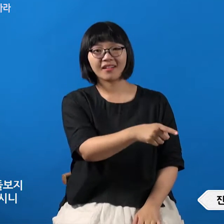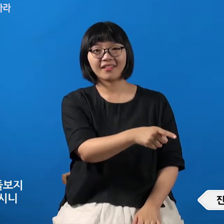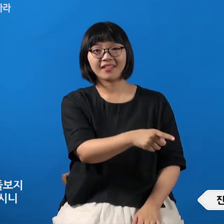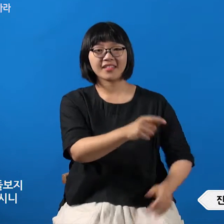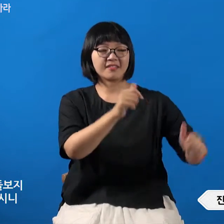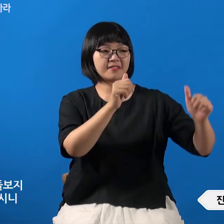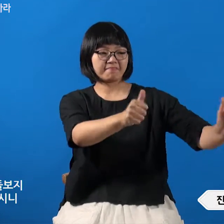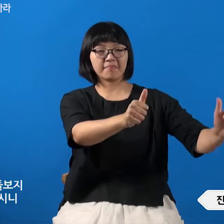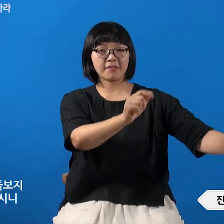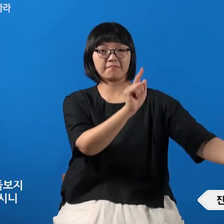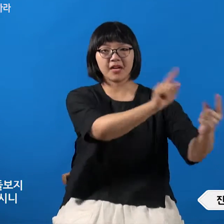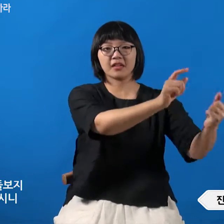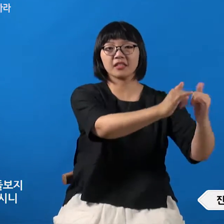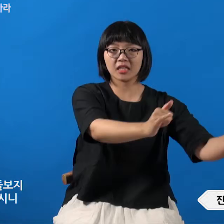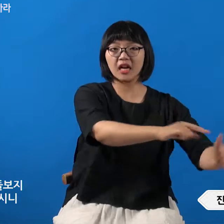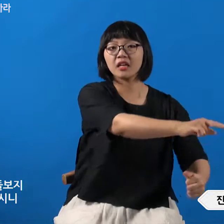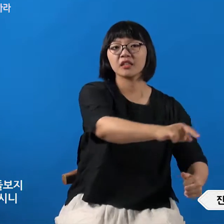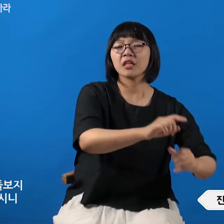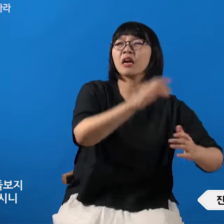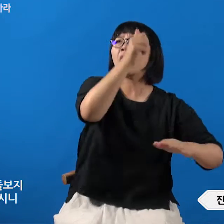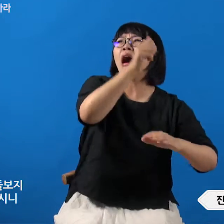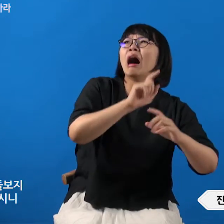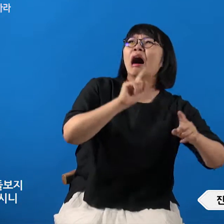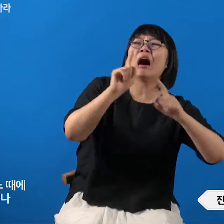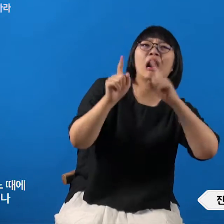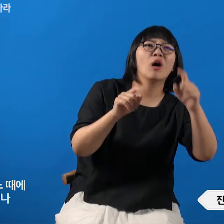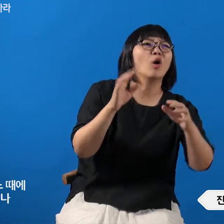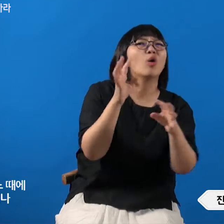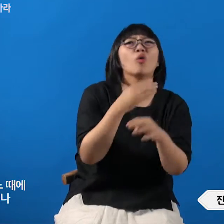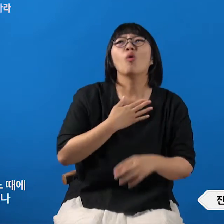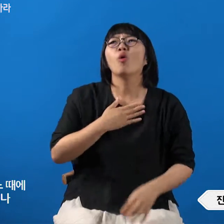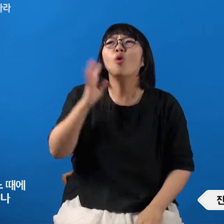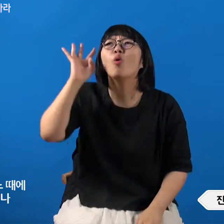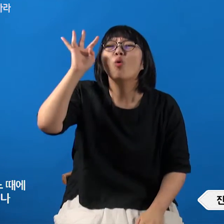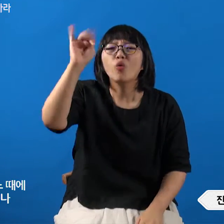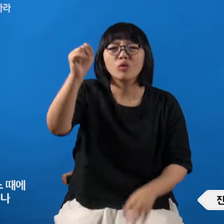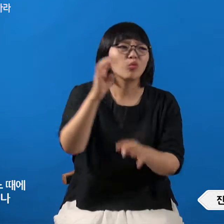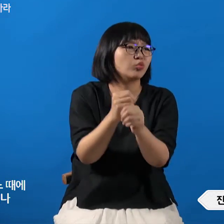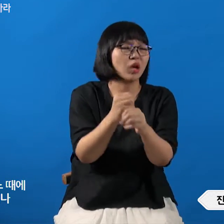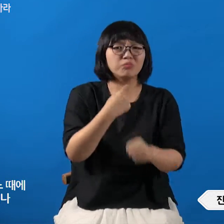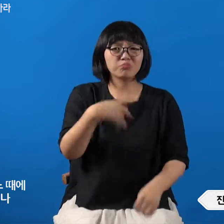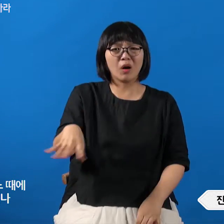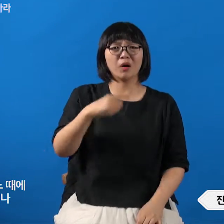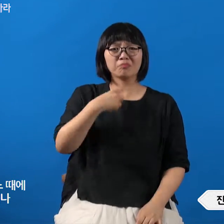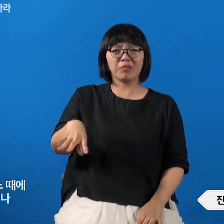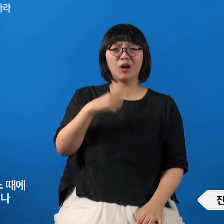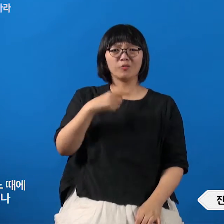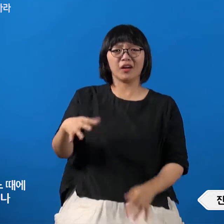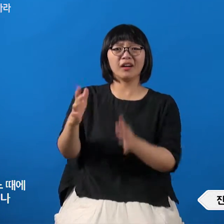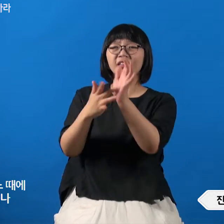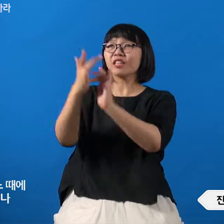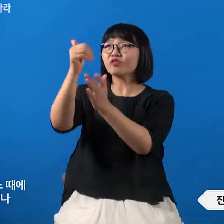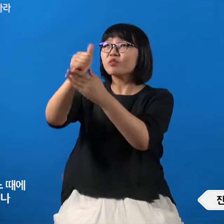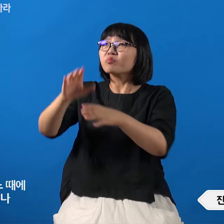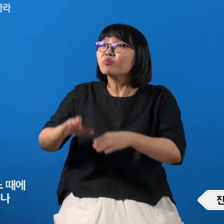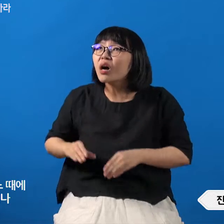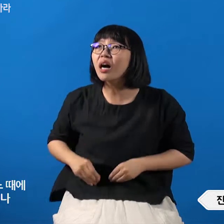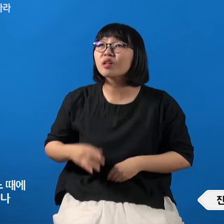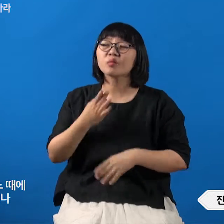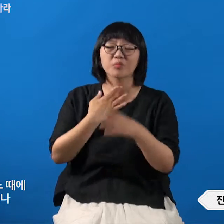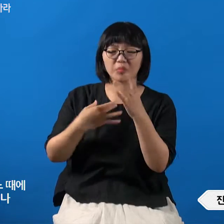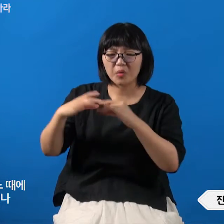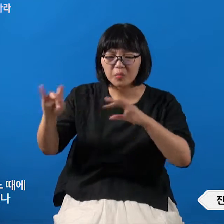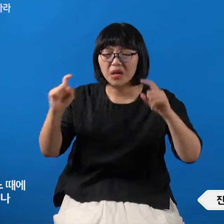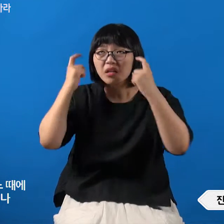높여 이야기합니다. 주여, 우리가 어느 때에 주께서 줄이신 것이나 목마른 것이나 나그네 되신